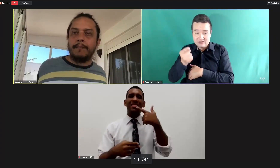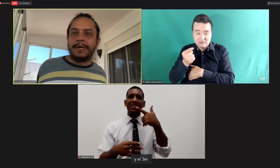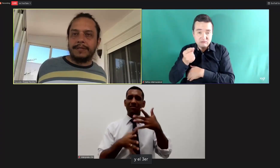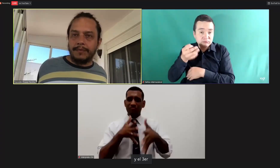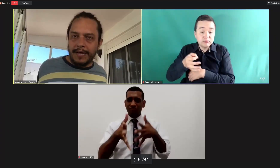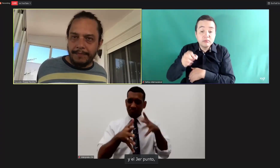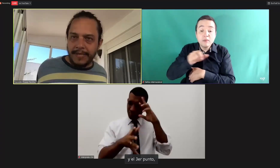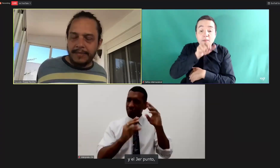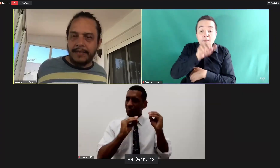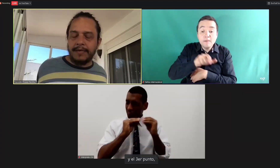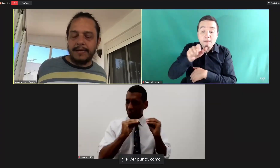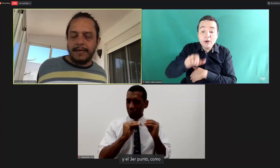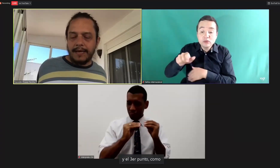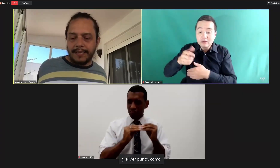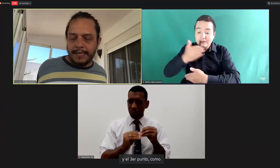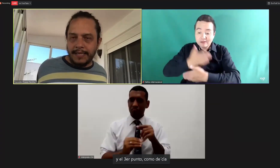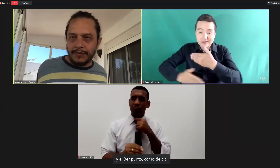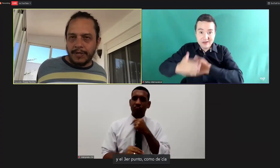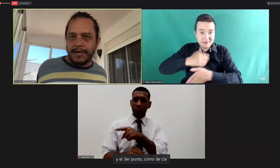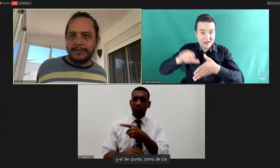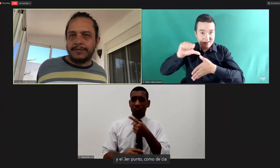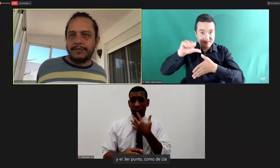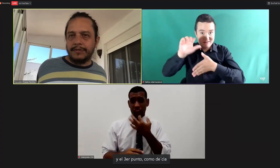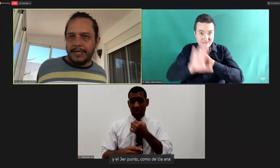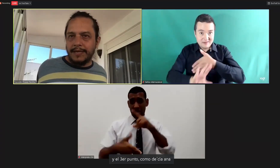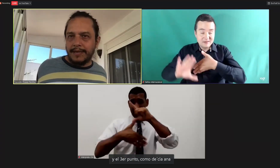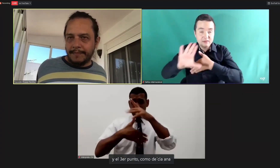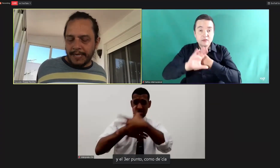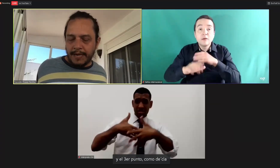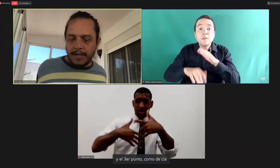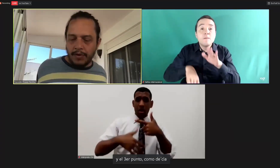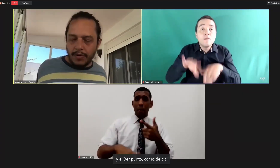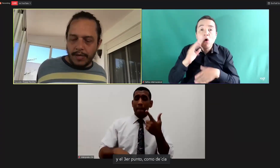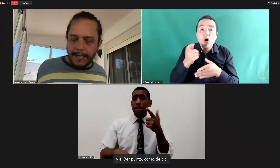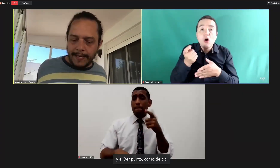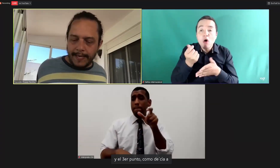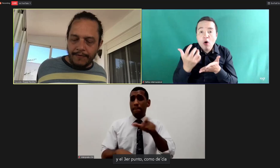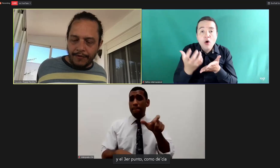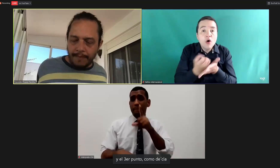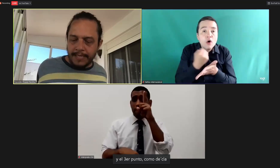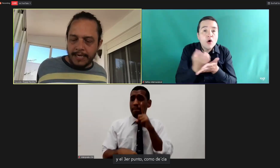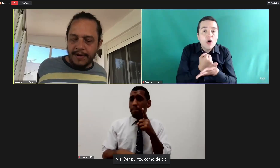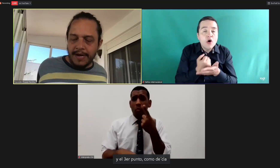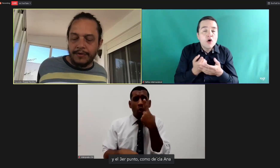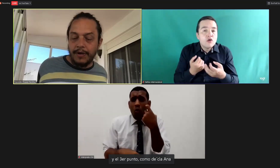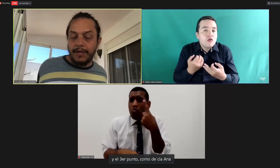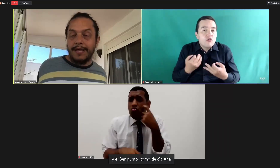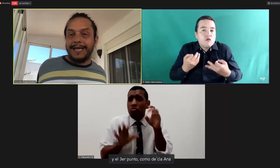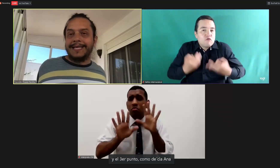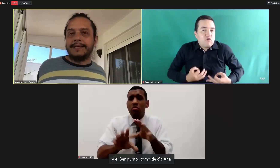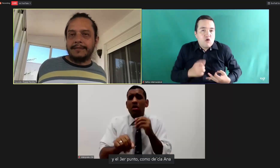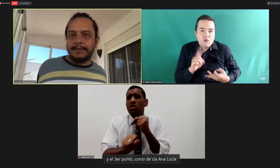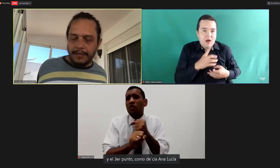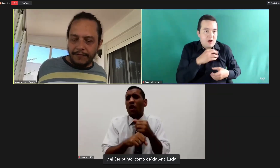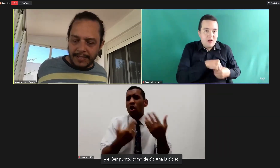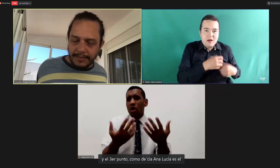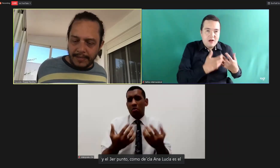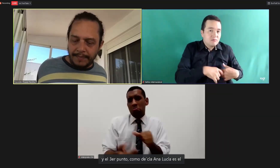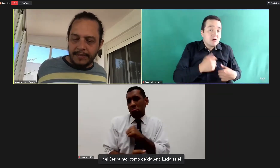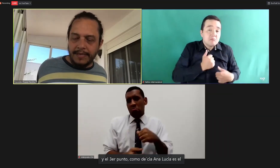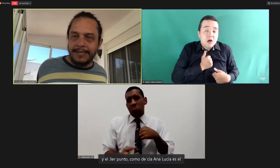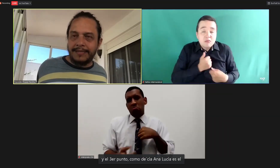región particularmente adquieren sus ingresos del mercado informal de trabajo, es